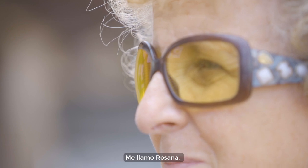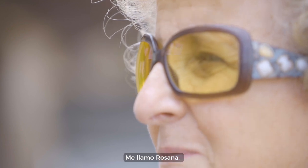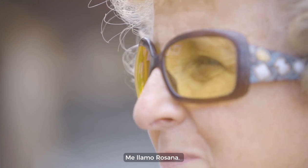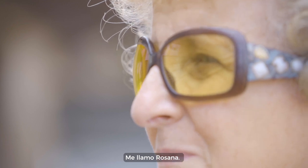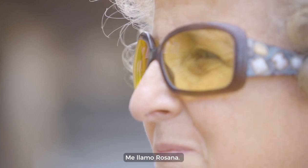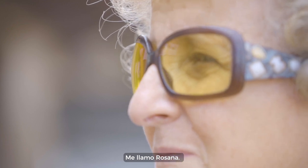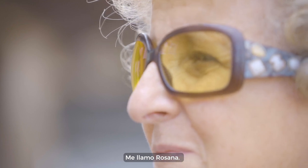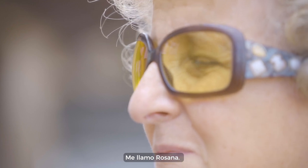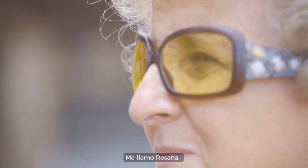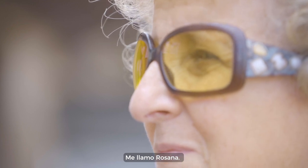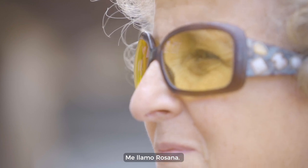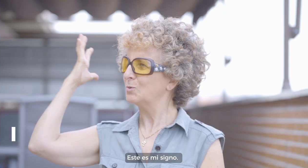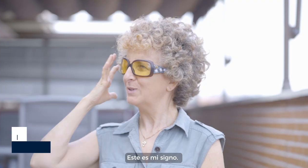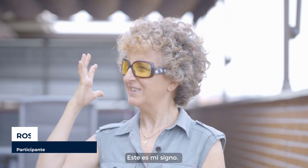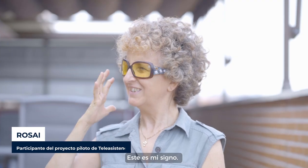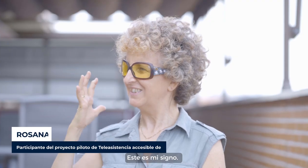Me llamo Rosana, este es mi signo.